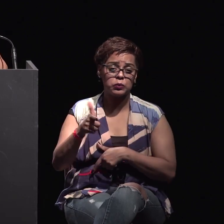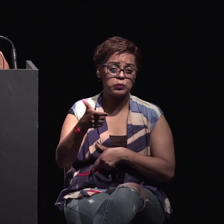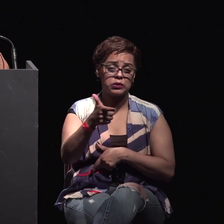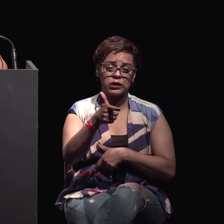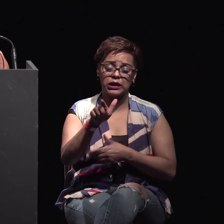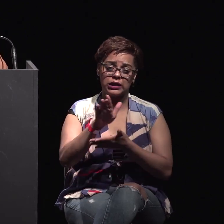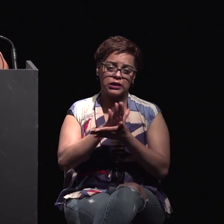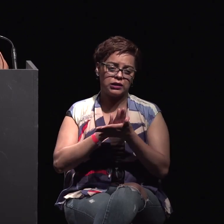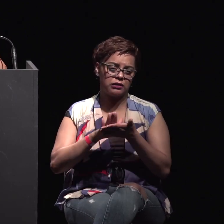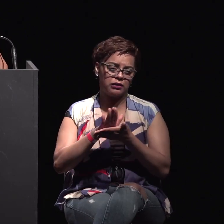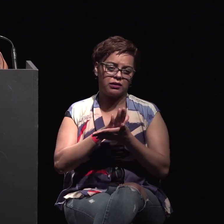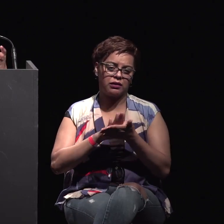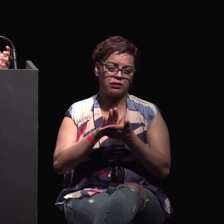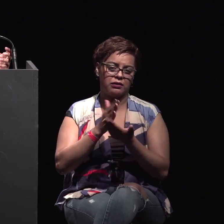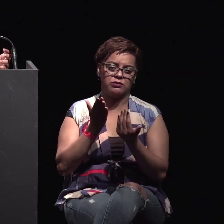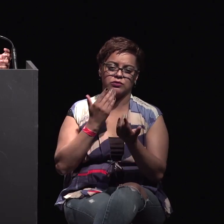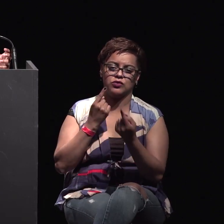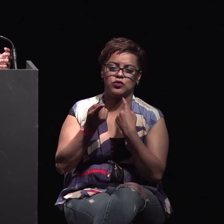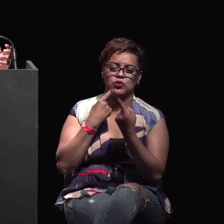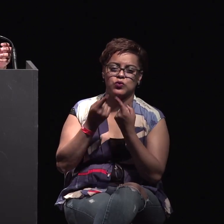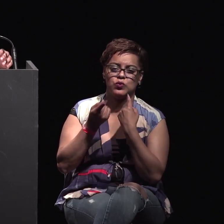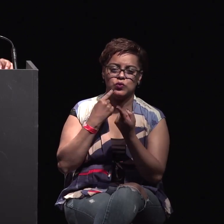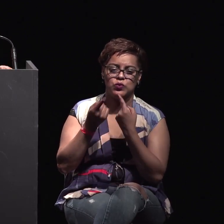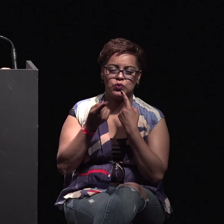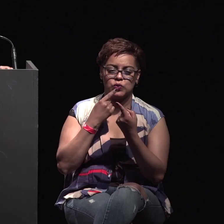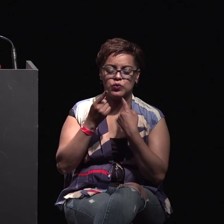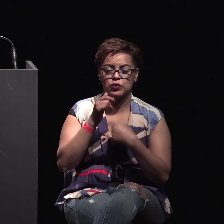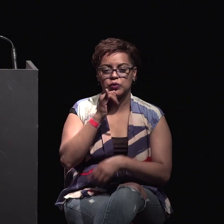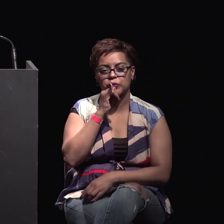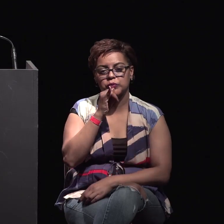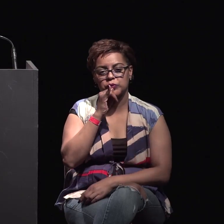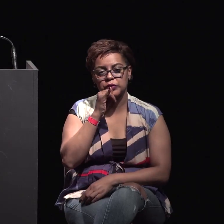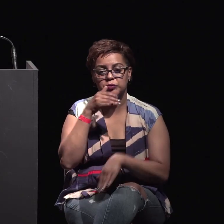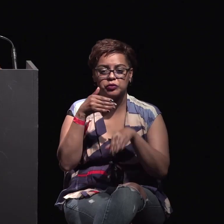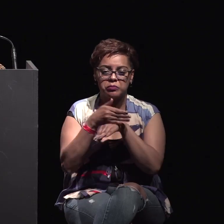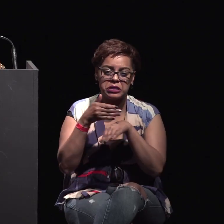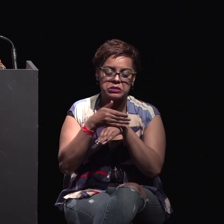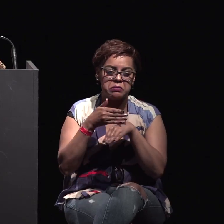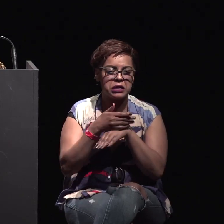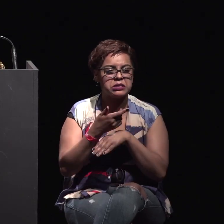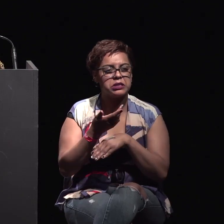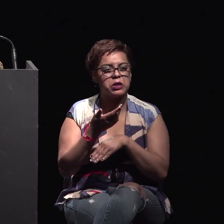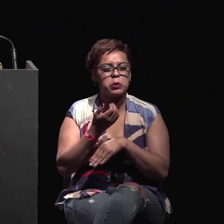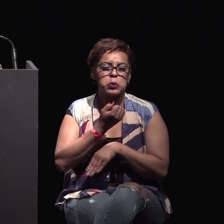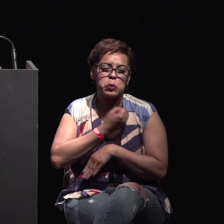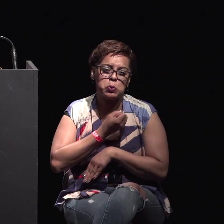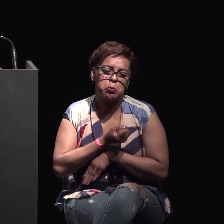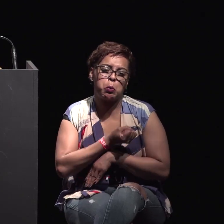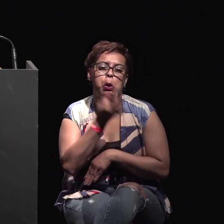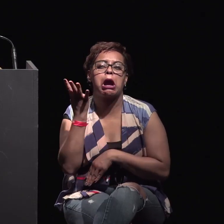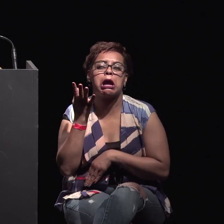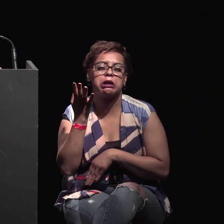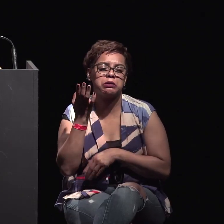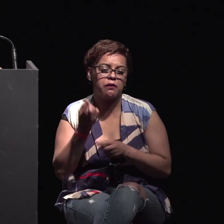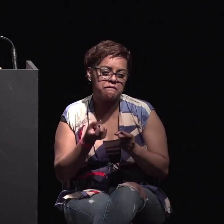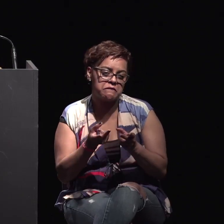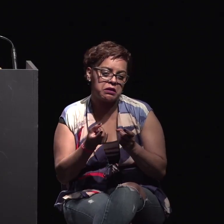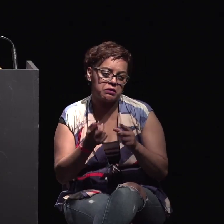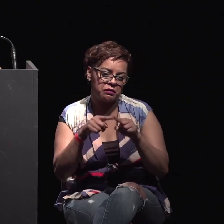detido nessa discussão de participação no